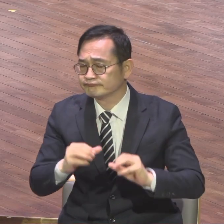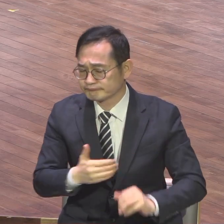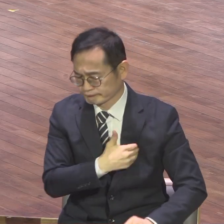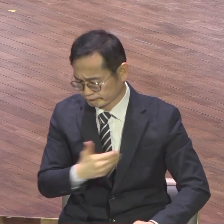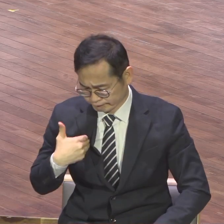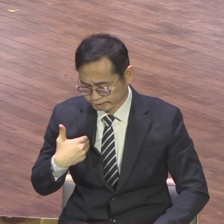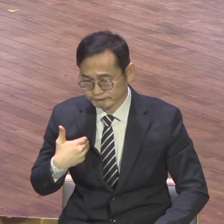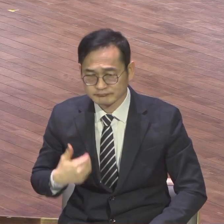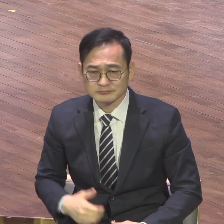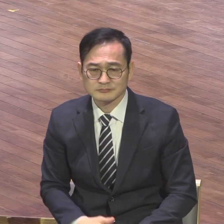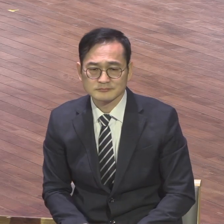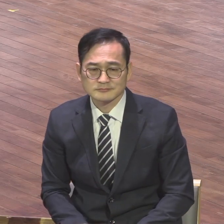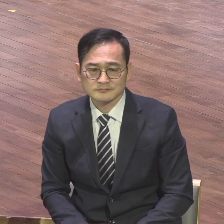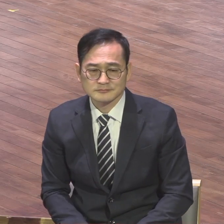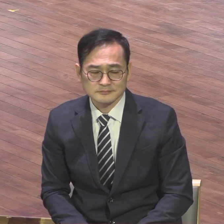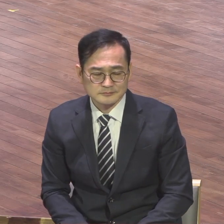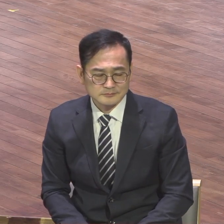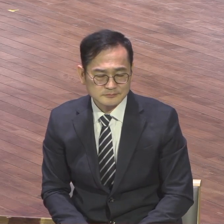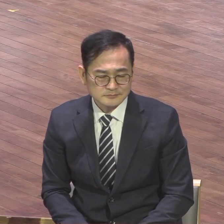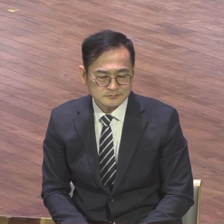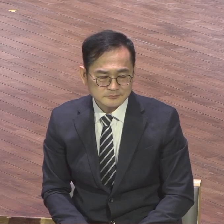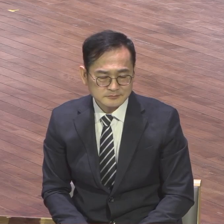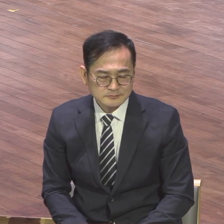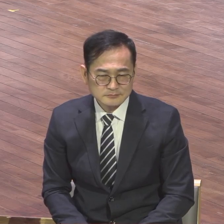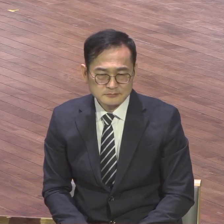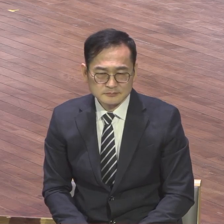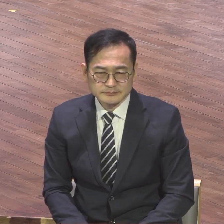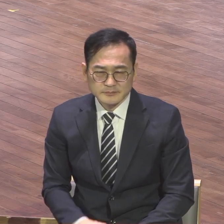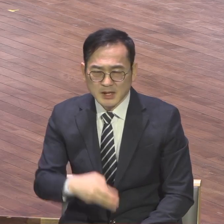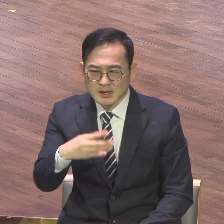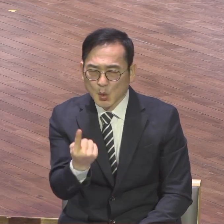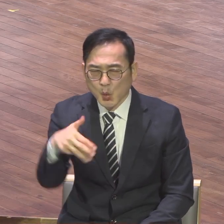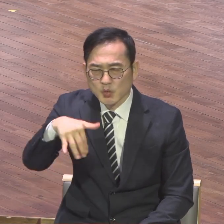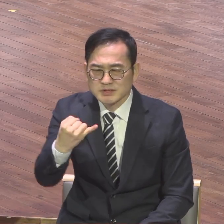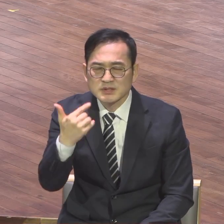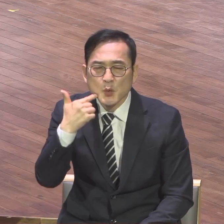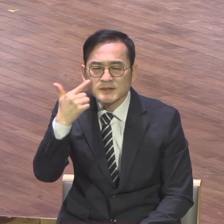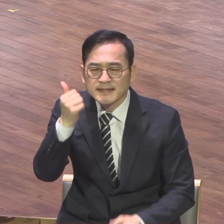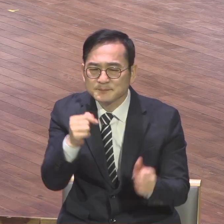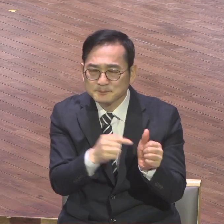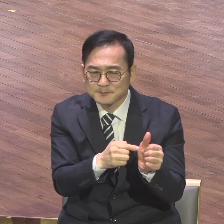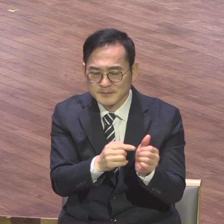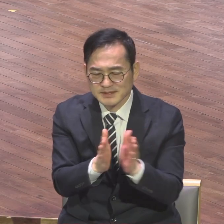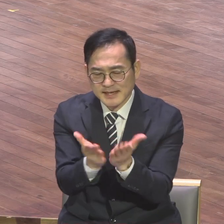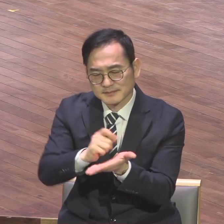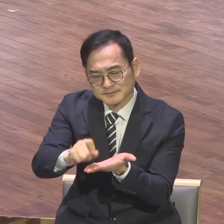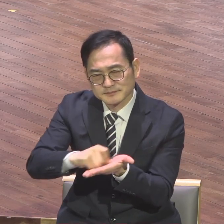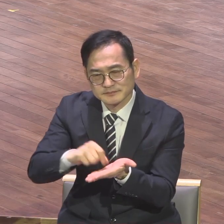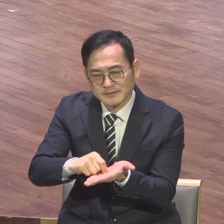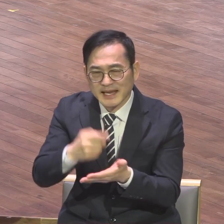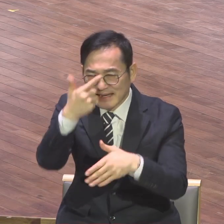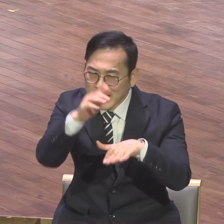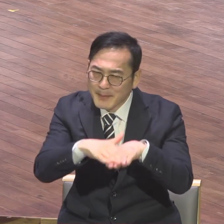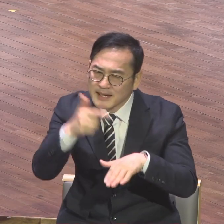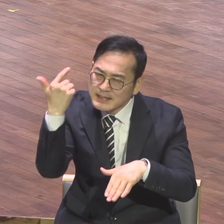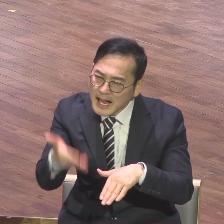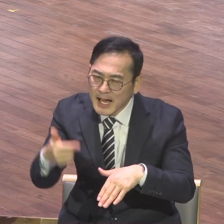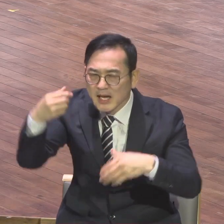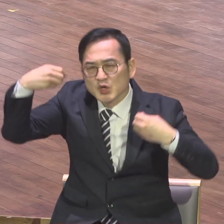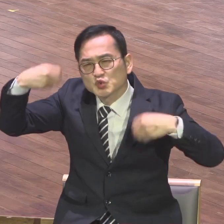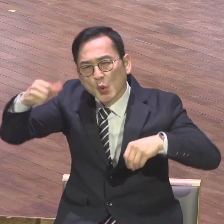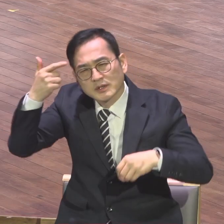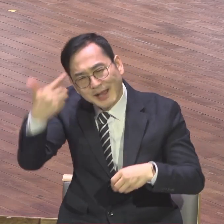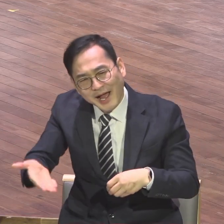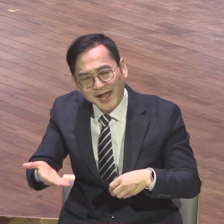A.W. 토저 목사님이 선 예배인가 쇼인가 라는 책이 있어요. 이 내용을